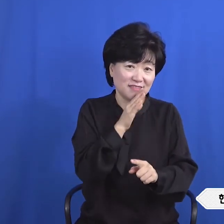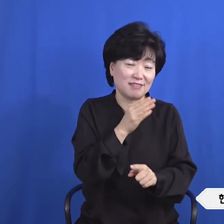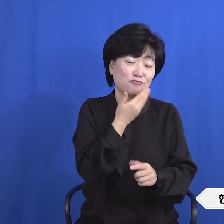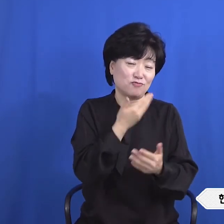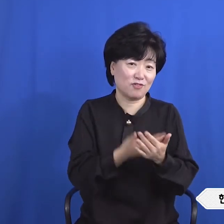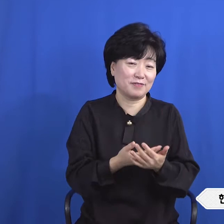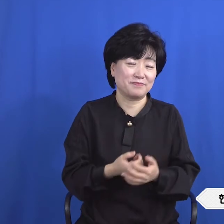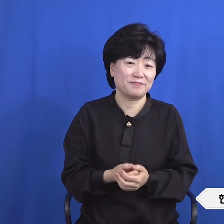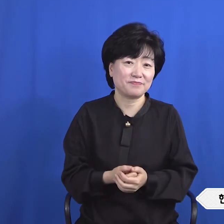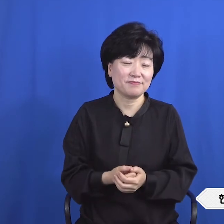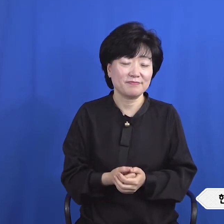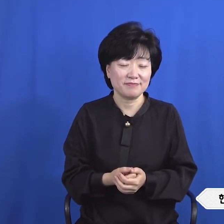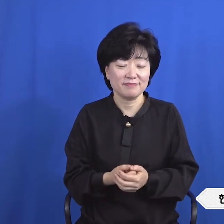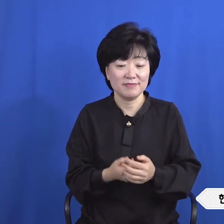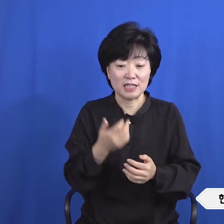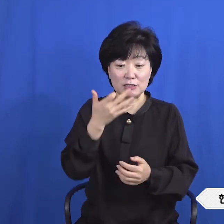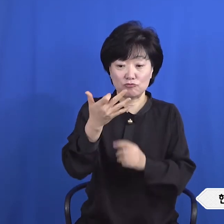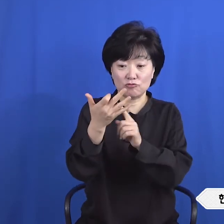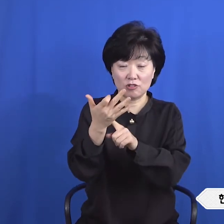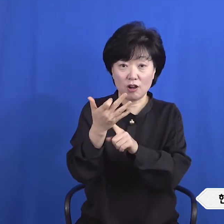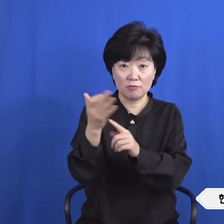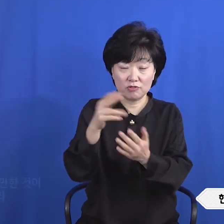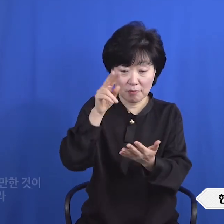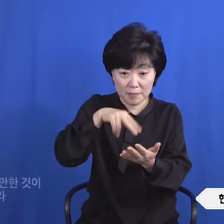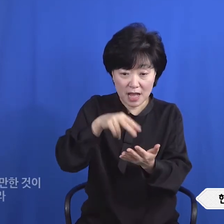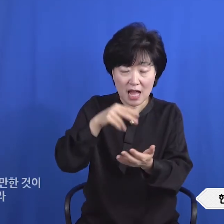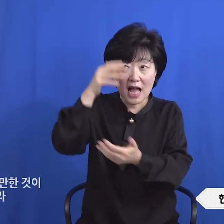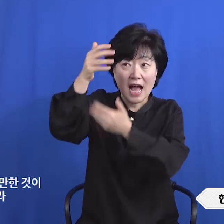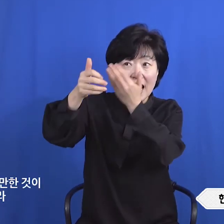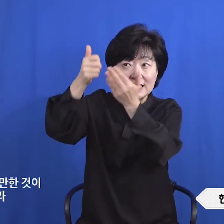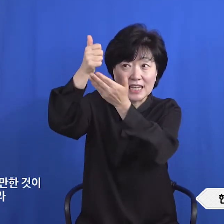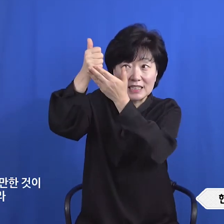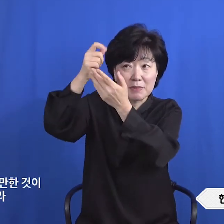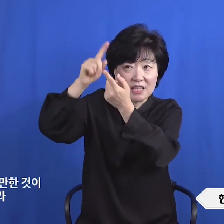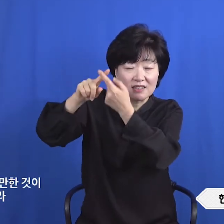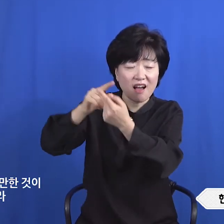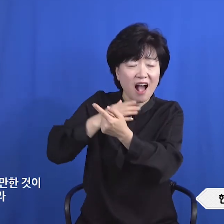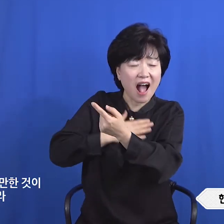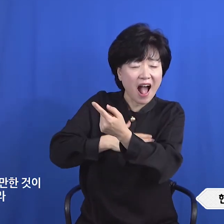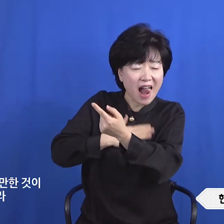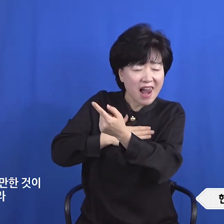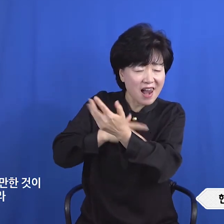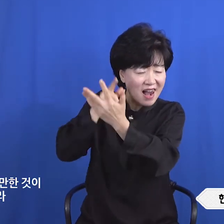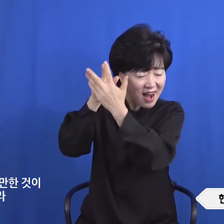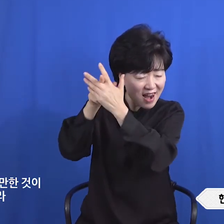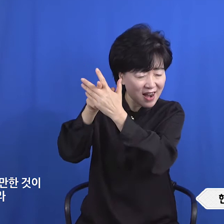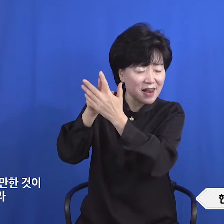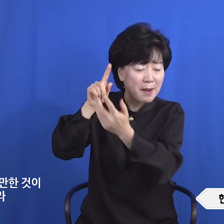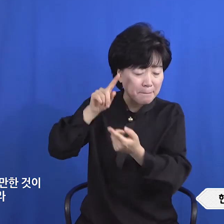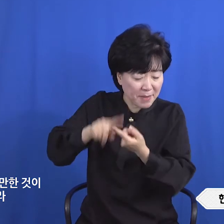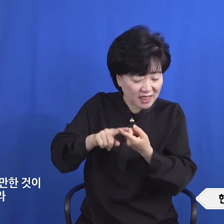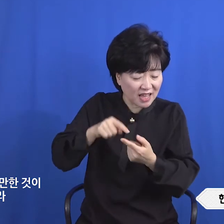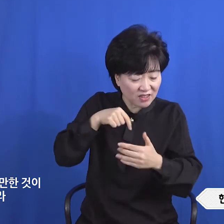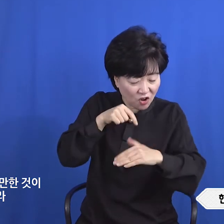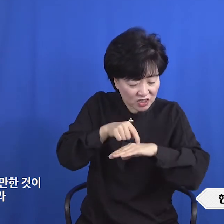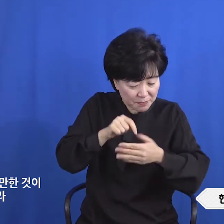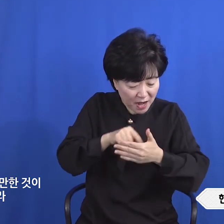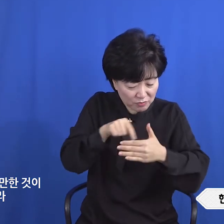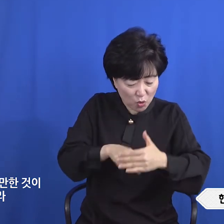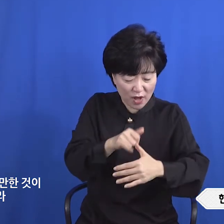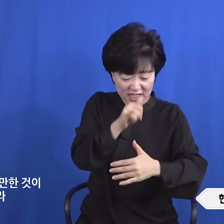19절부터 보면 이는 하나님을 알만한 것이 그들 속에 보임이라. 하나님께서 이를 그들에게